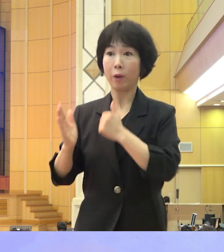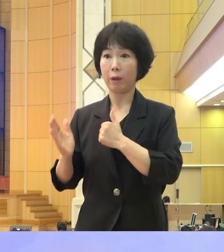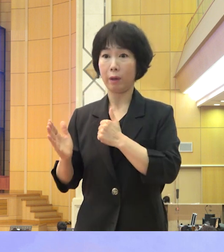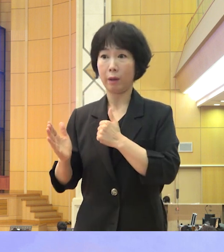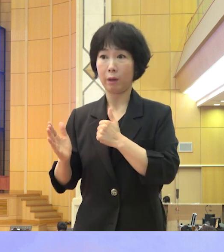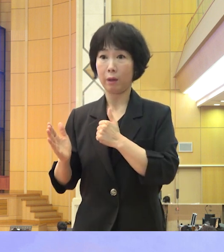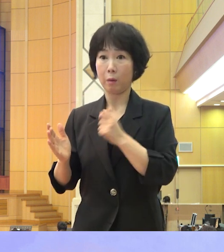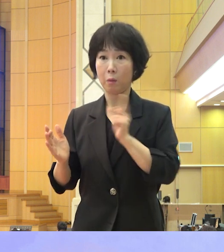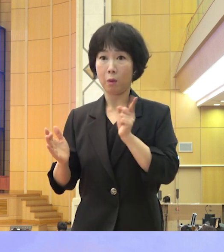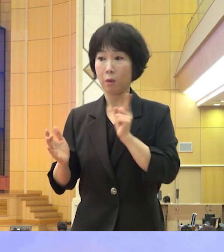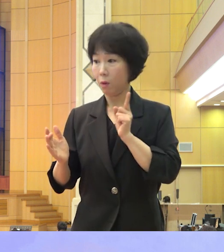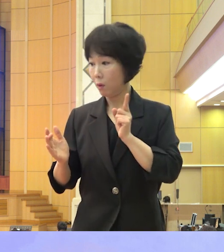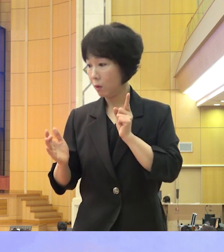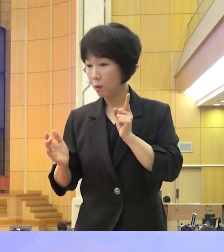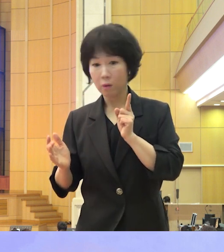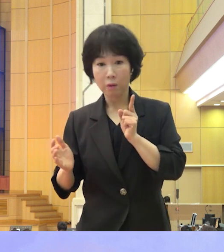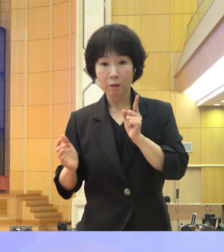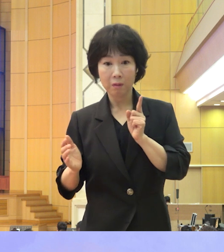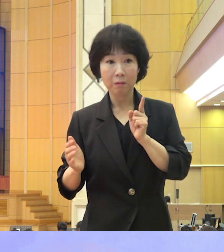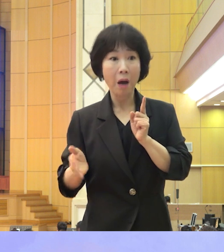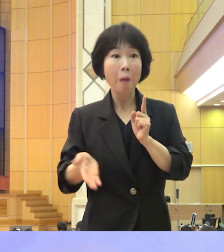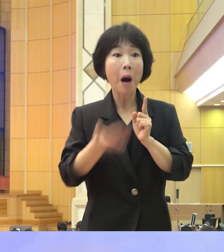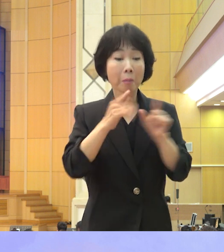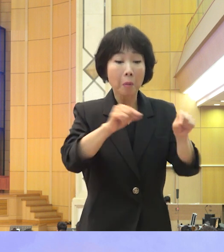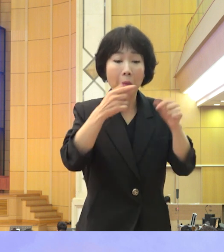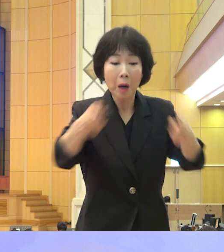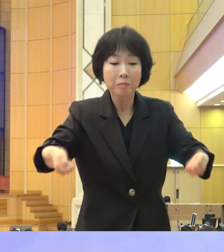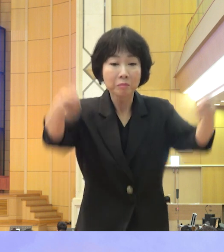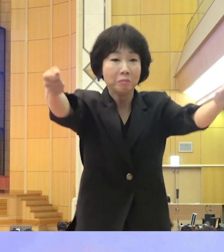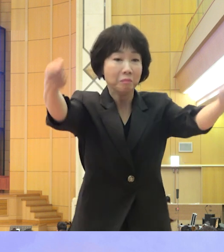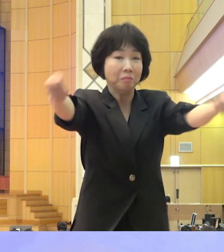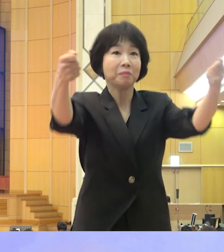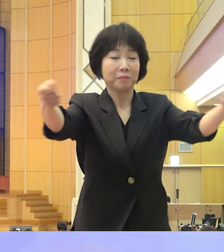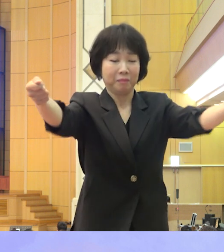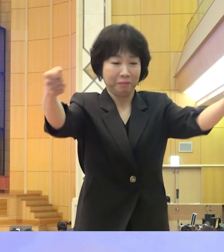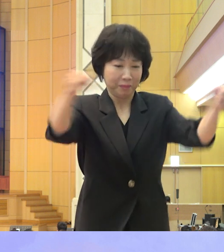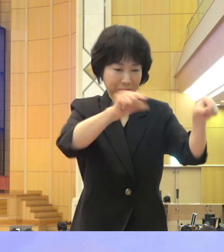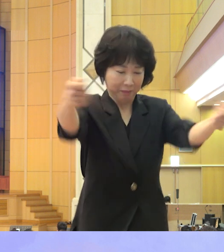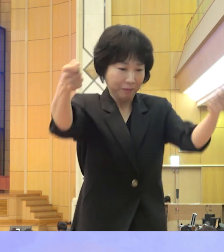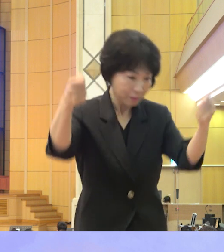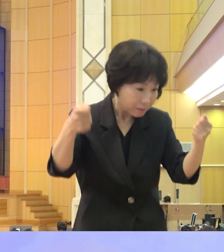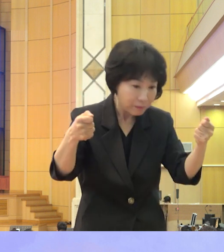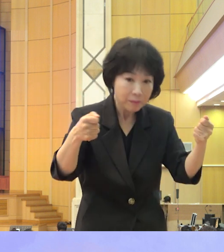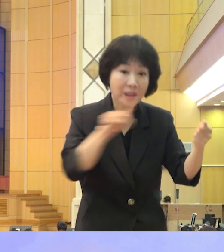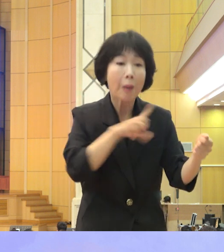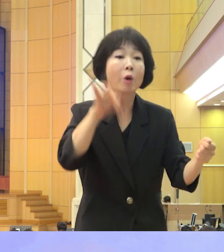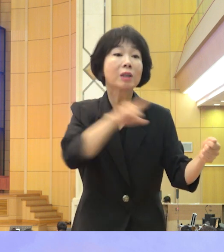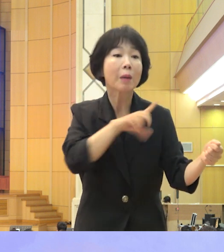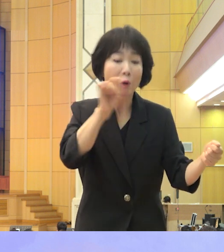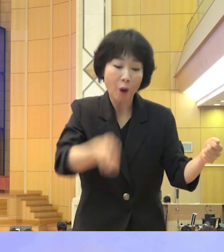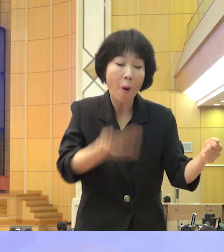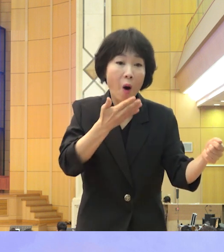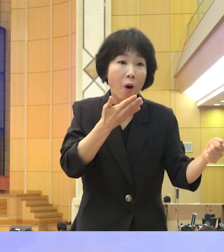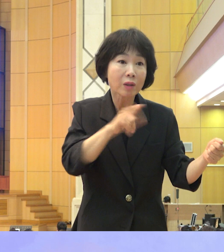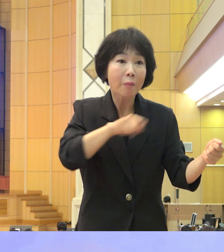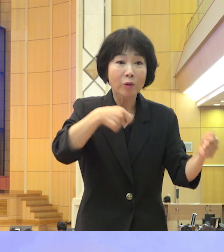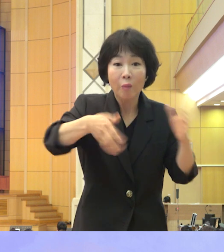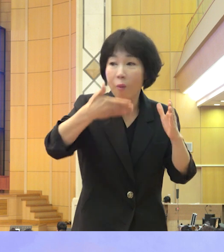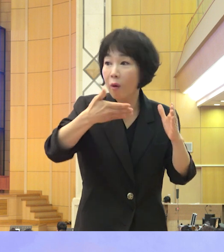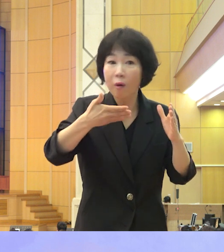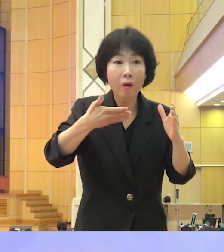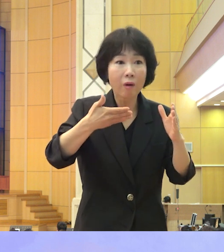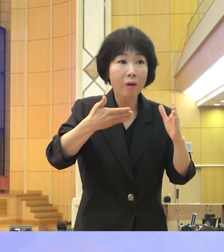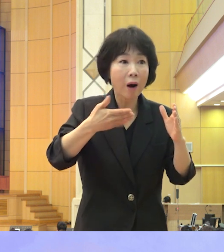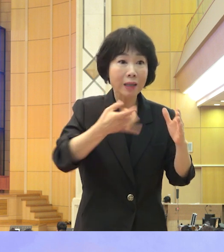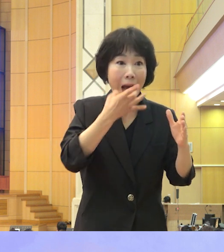여러분들은 그냥 밥상 갖다 놓으면 뭐부터 먹습니까? 밥부터 먼저 먹습니까? 물부터 먼저